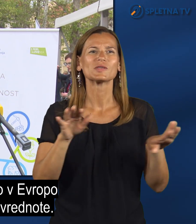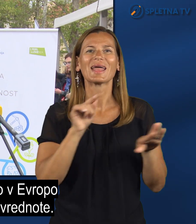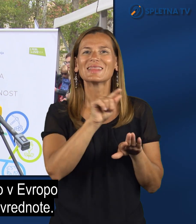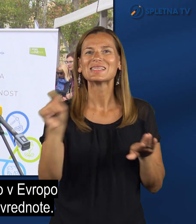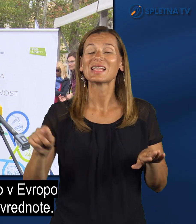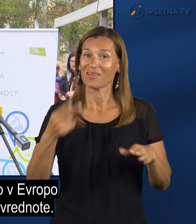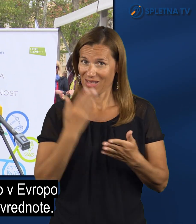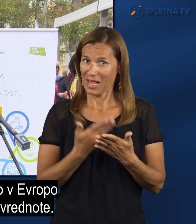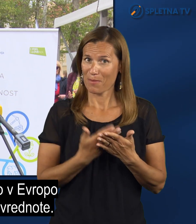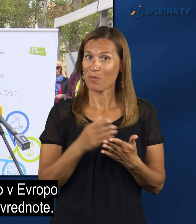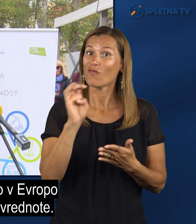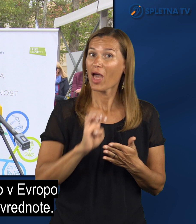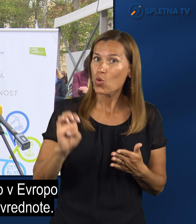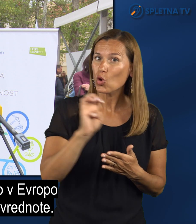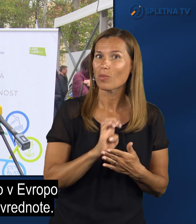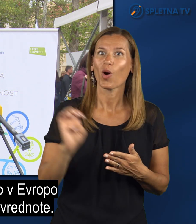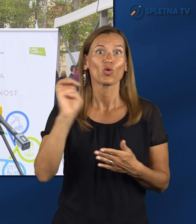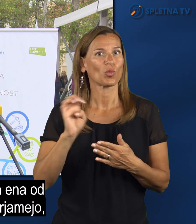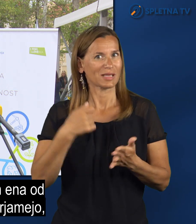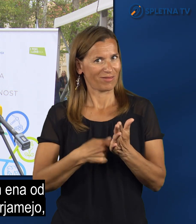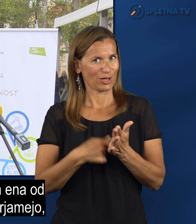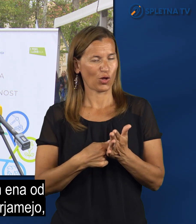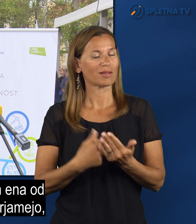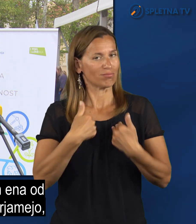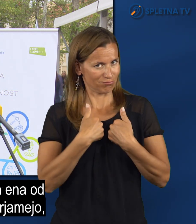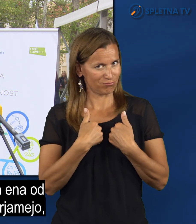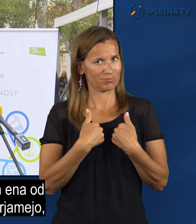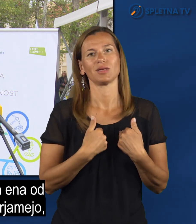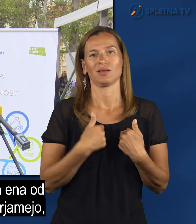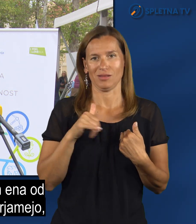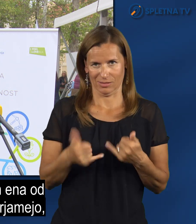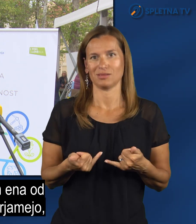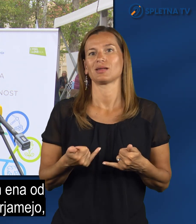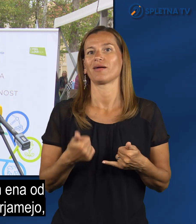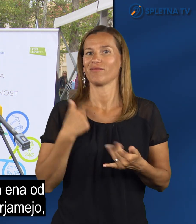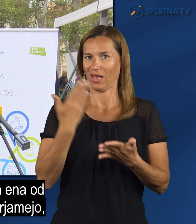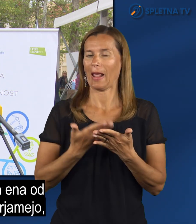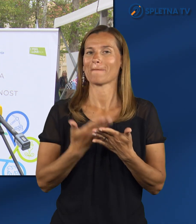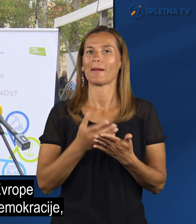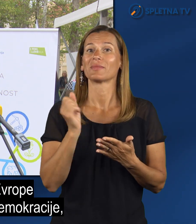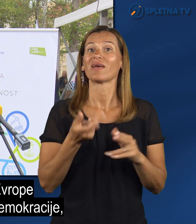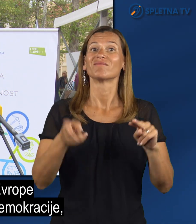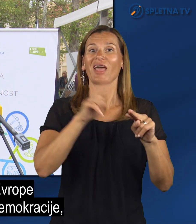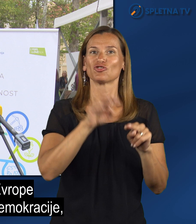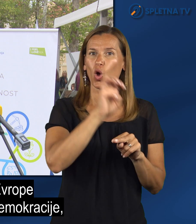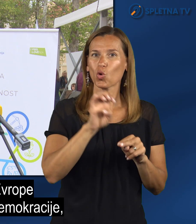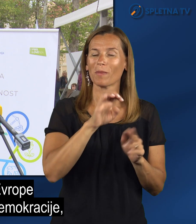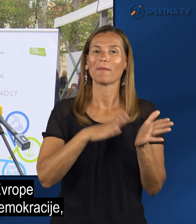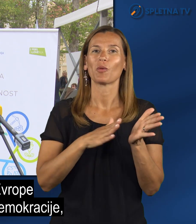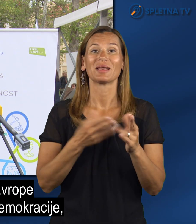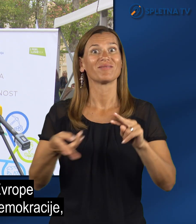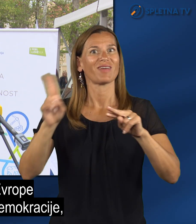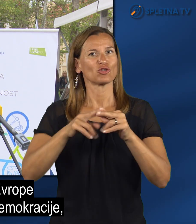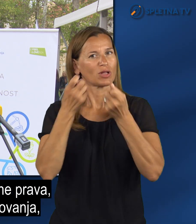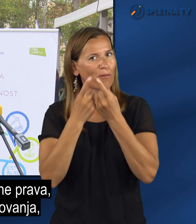ki verjamemo v Evropo in evropske vrednote. Sama sem nedvomno ena tistih, ki verjame, da več Evrope pomeni